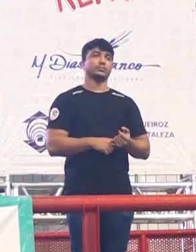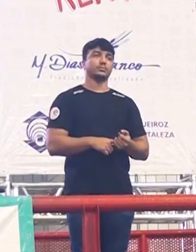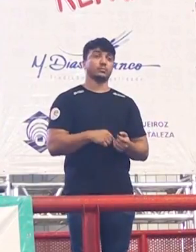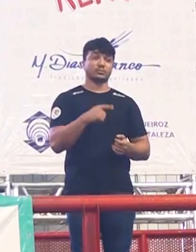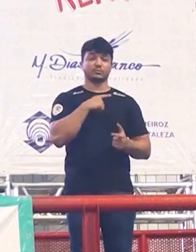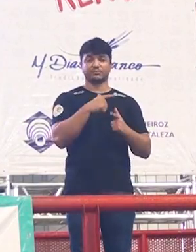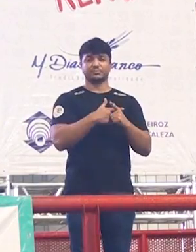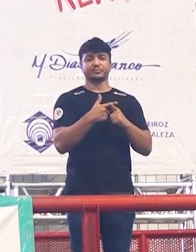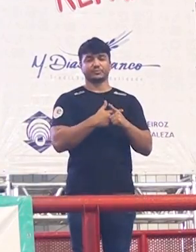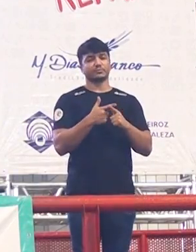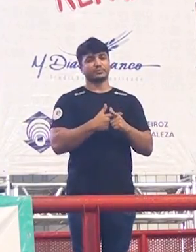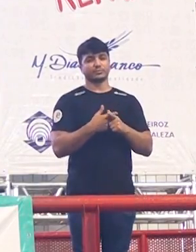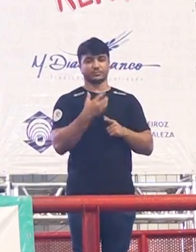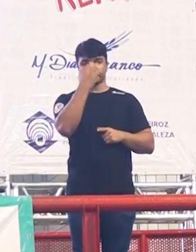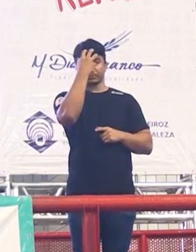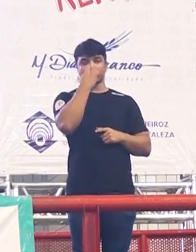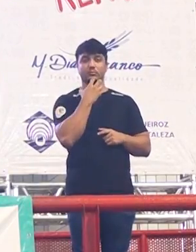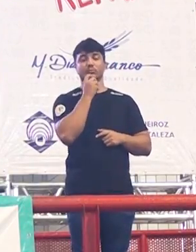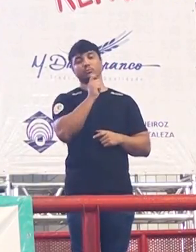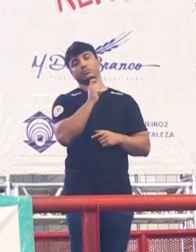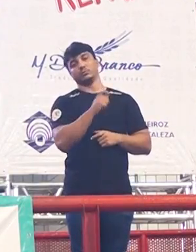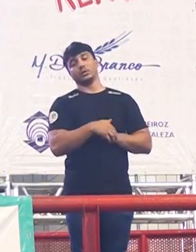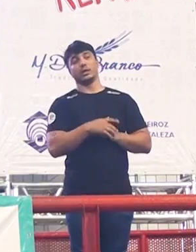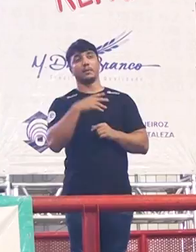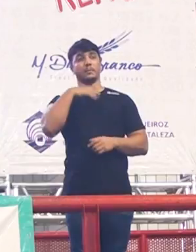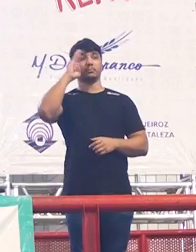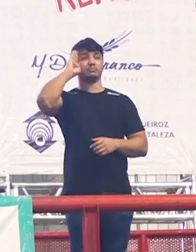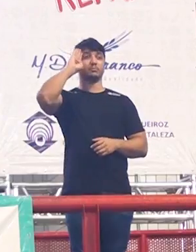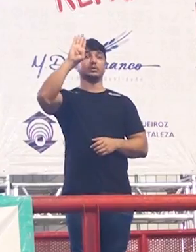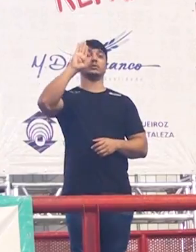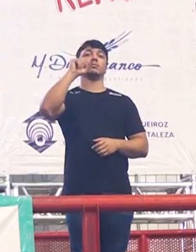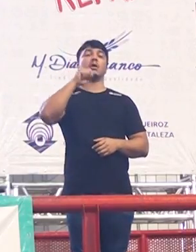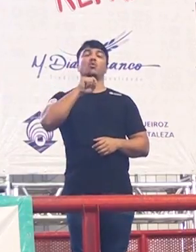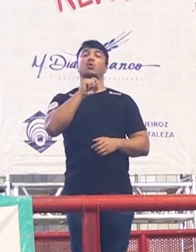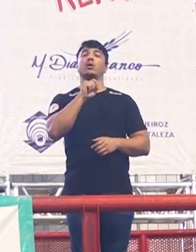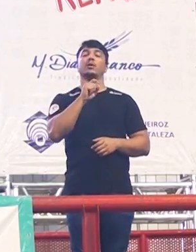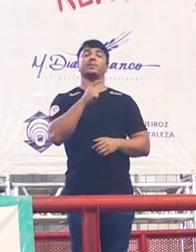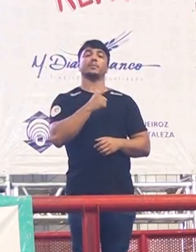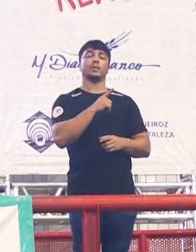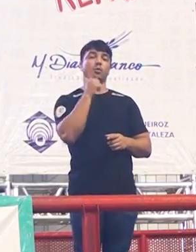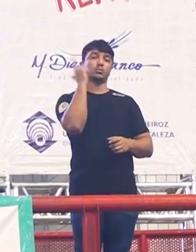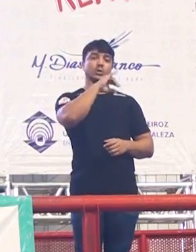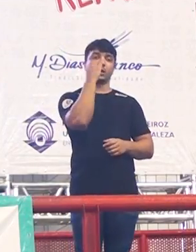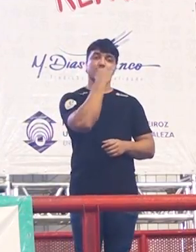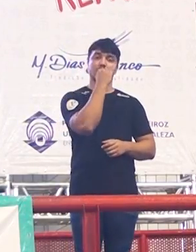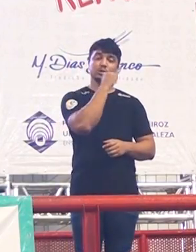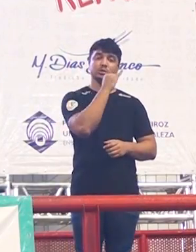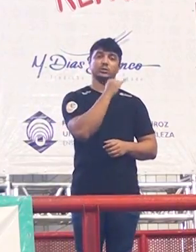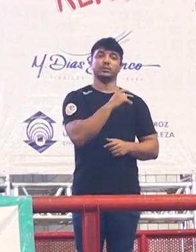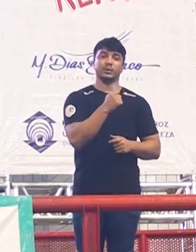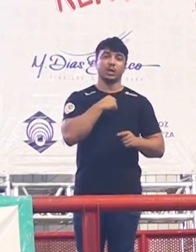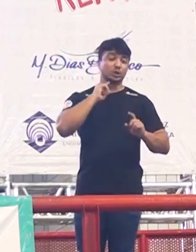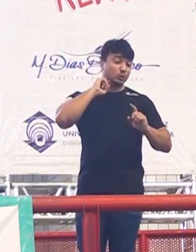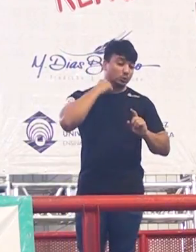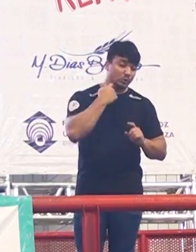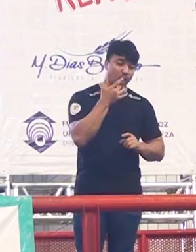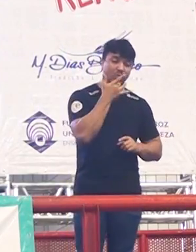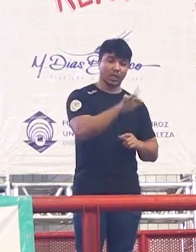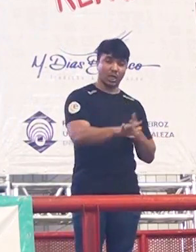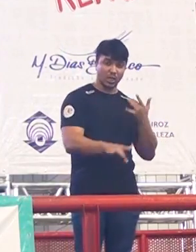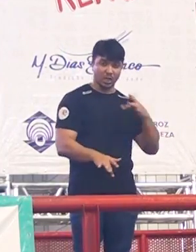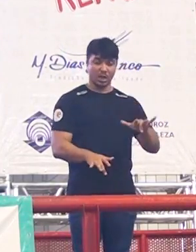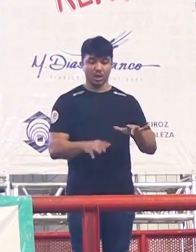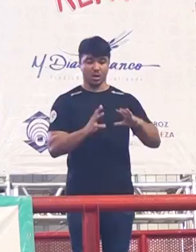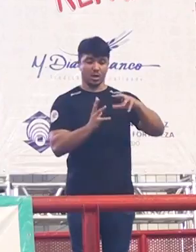problema crucial, um grande dilema. As nossas principais fontes de energia poluem, sujam, agridem